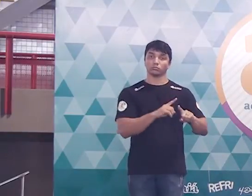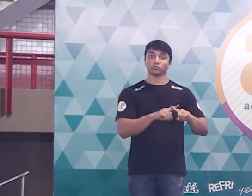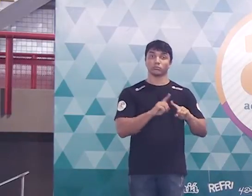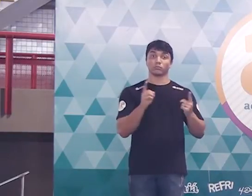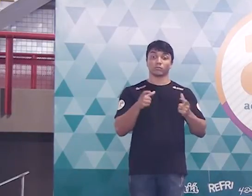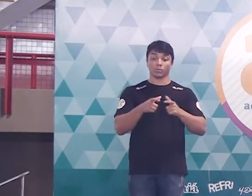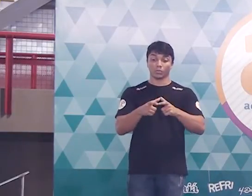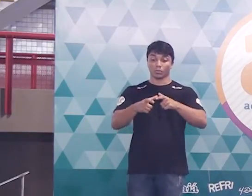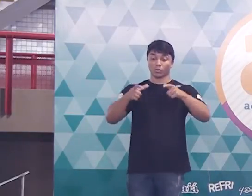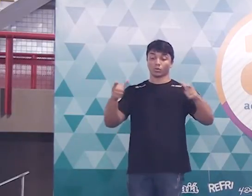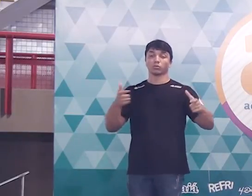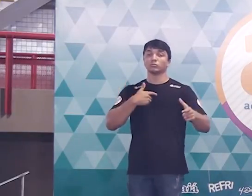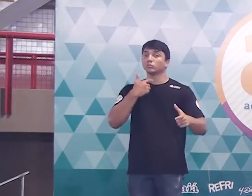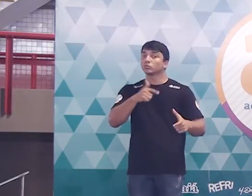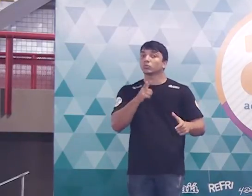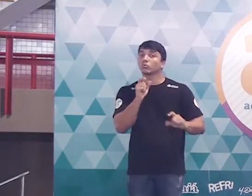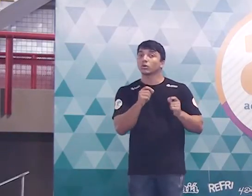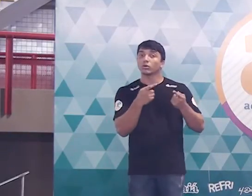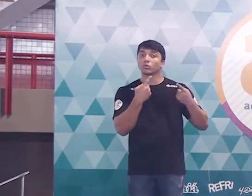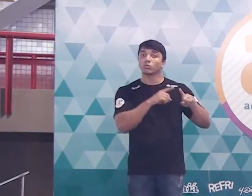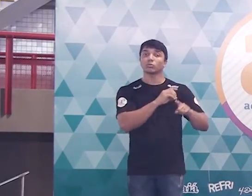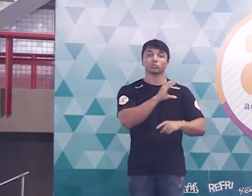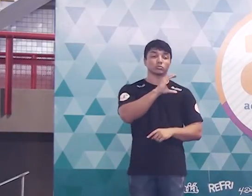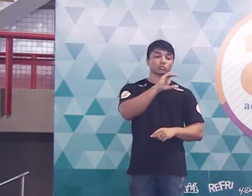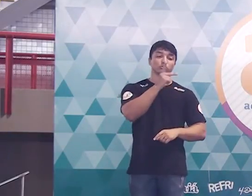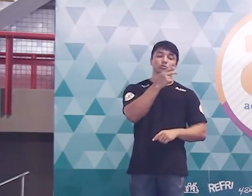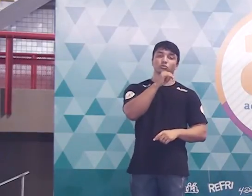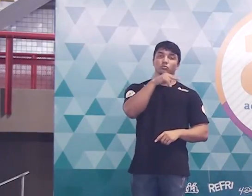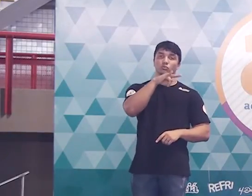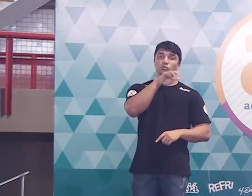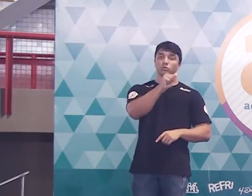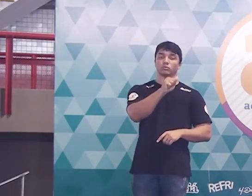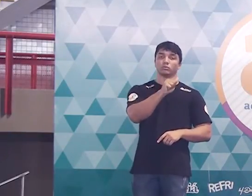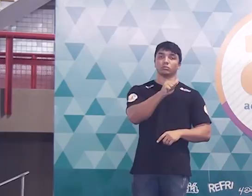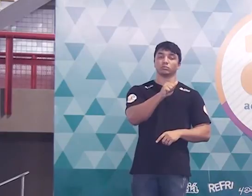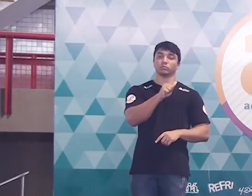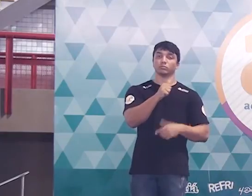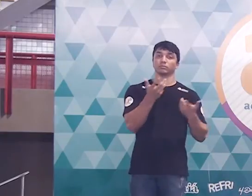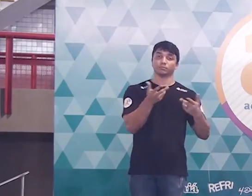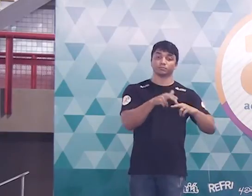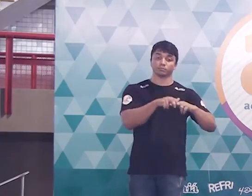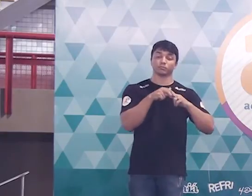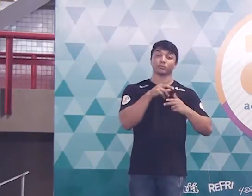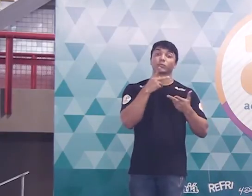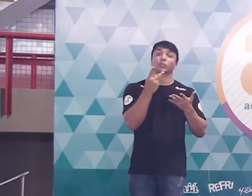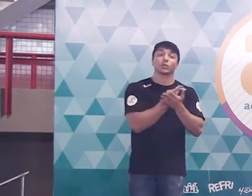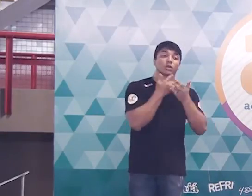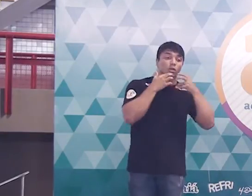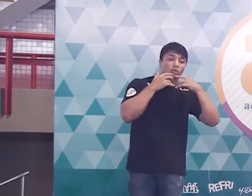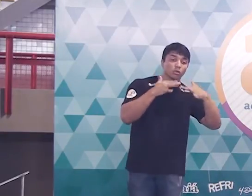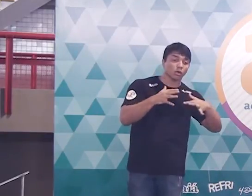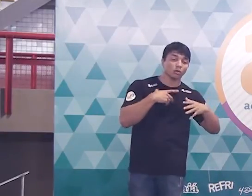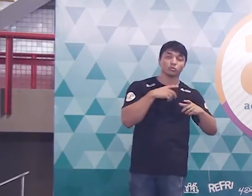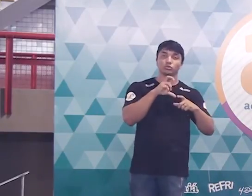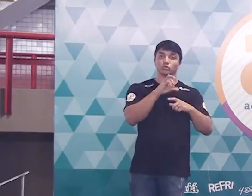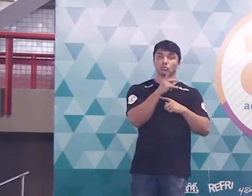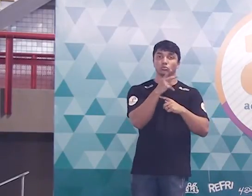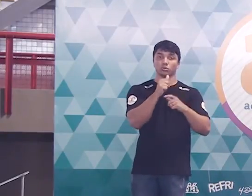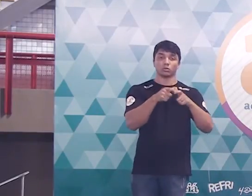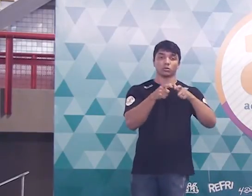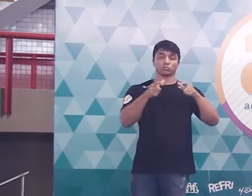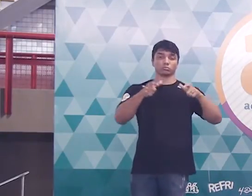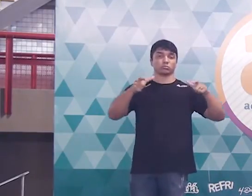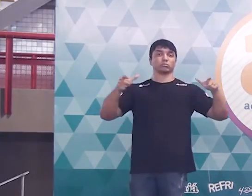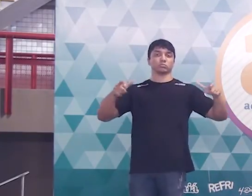da população ainda não está imune? Para chikungunya. Então a tendência natural é que o número de casos o quê?